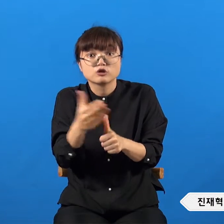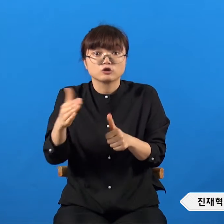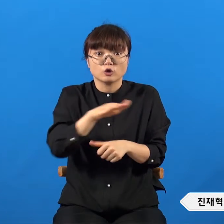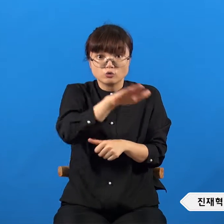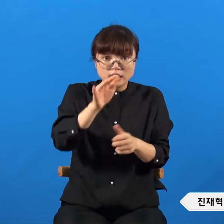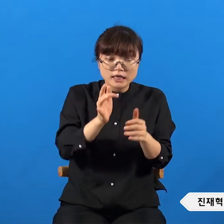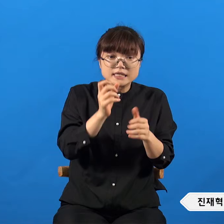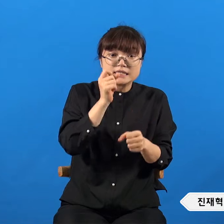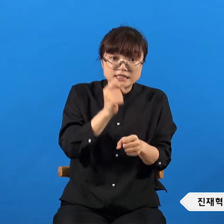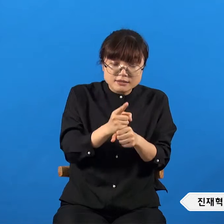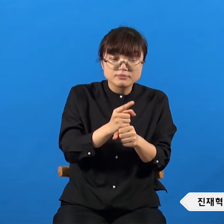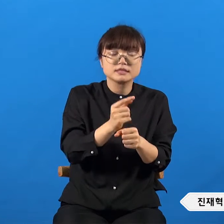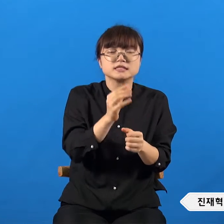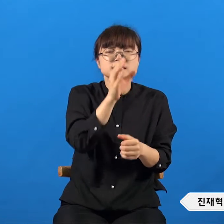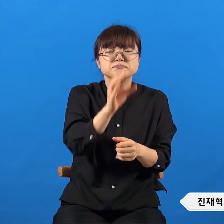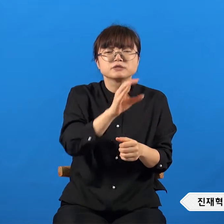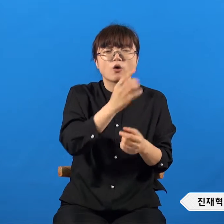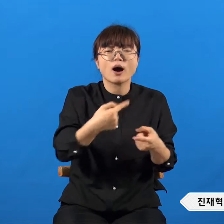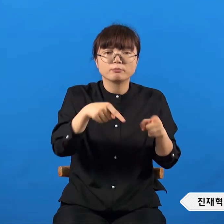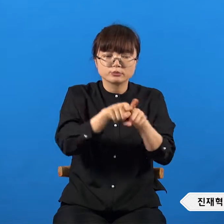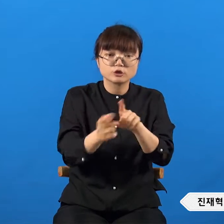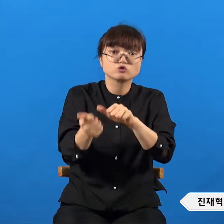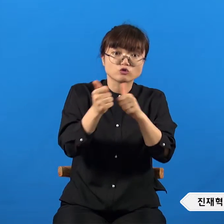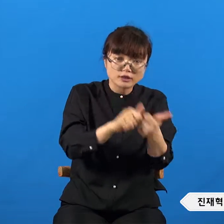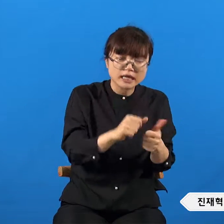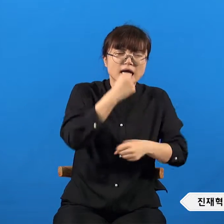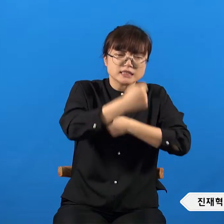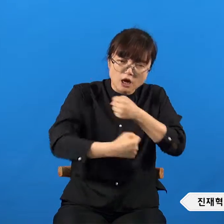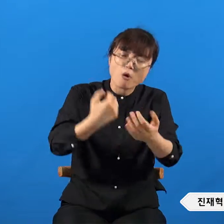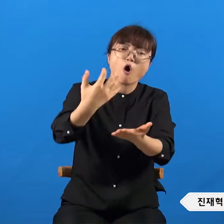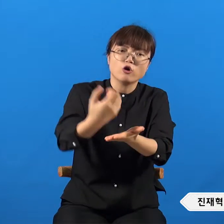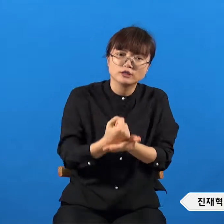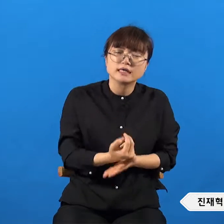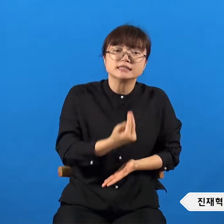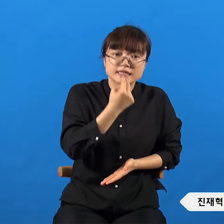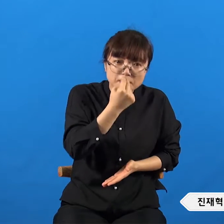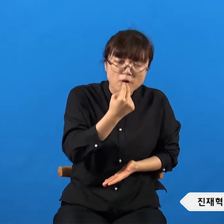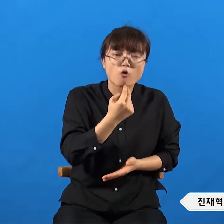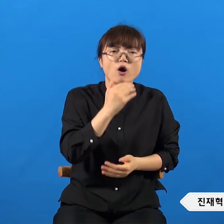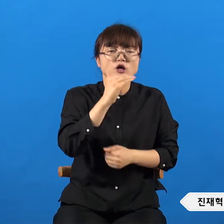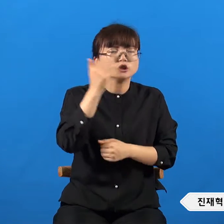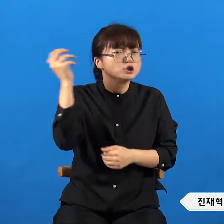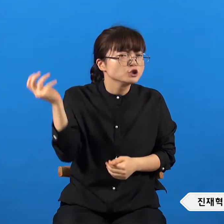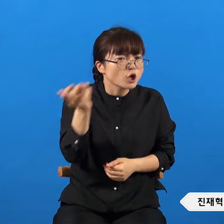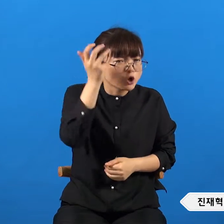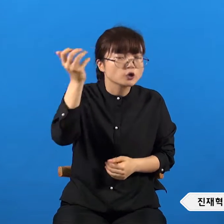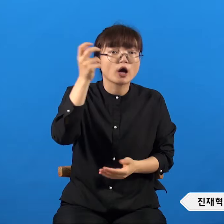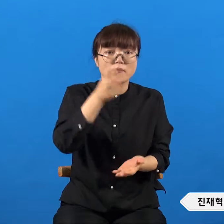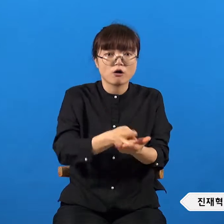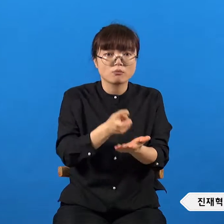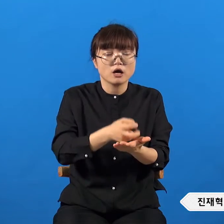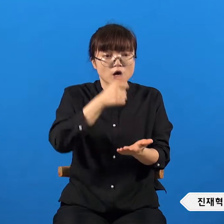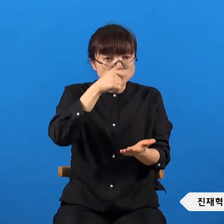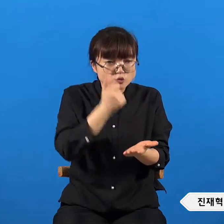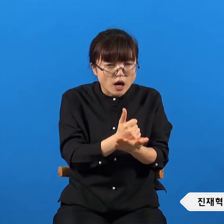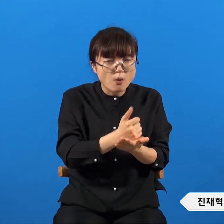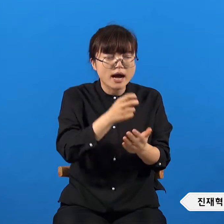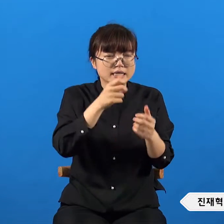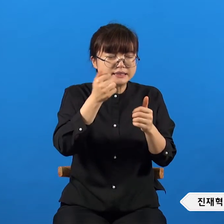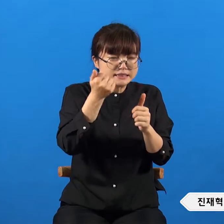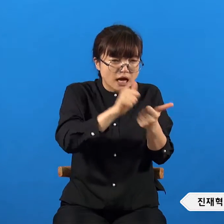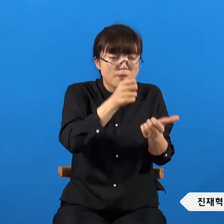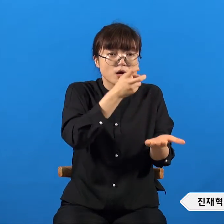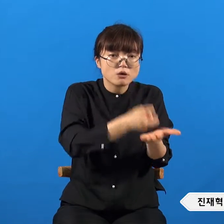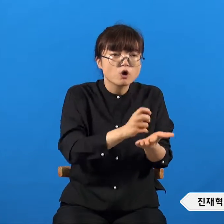함께 십자가에 죽었다, 자유함을 받았다, 생명과 성령의 법이 죄와 사망의